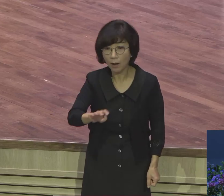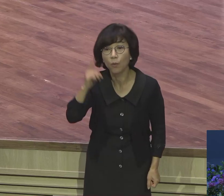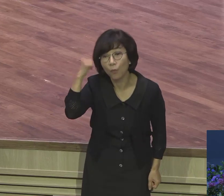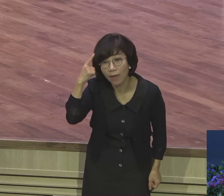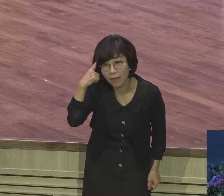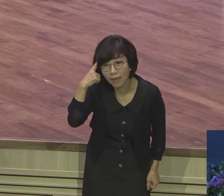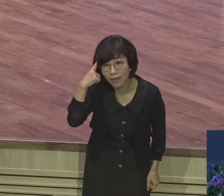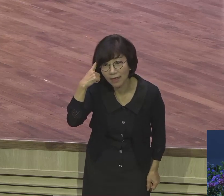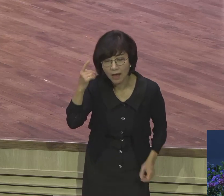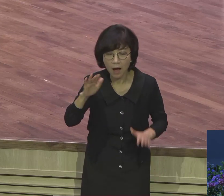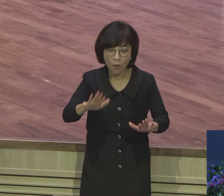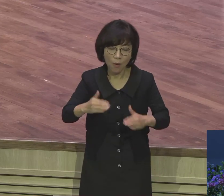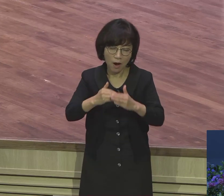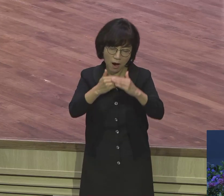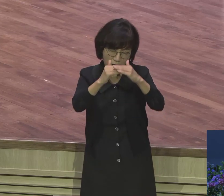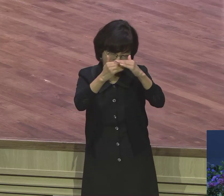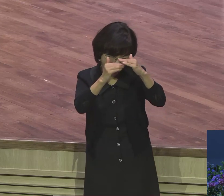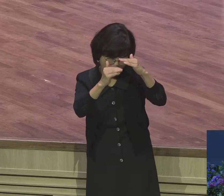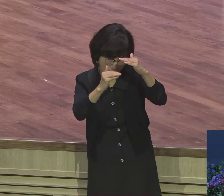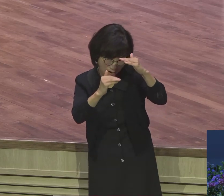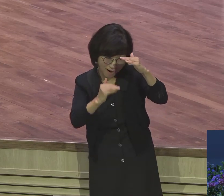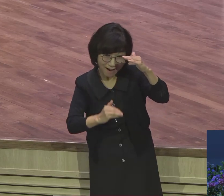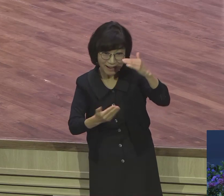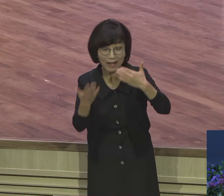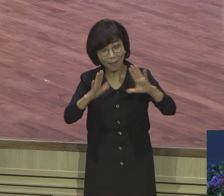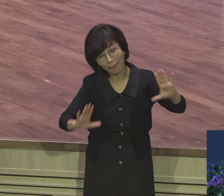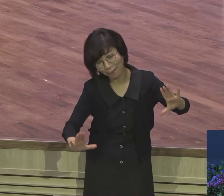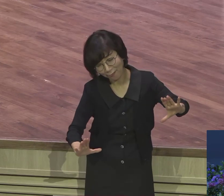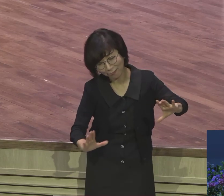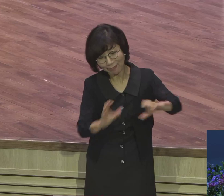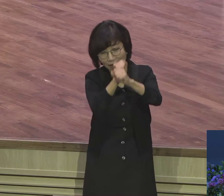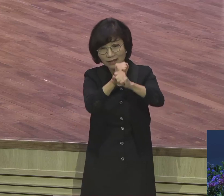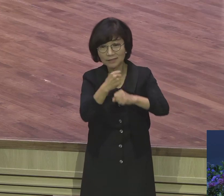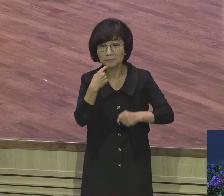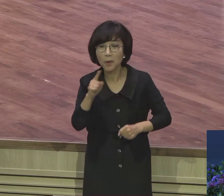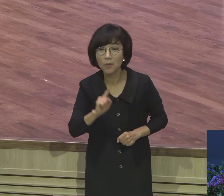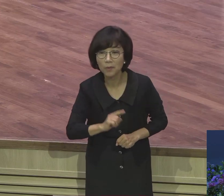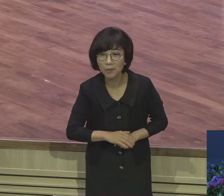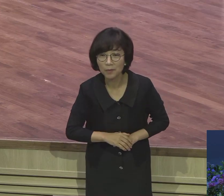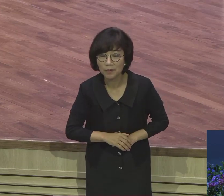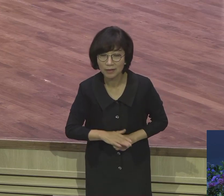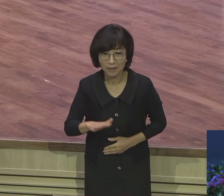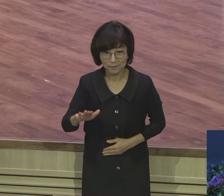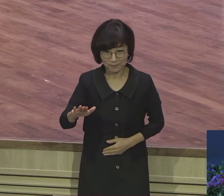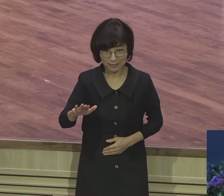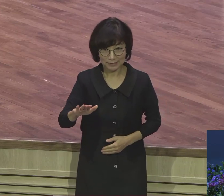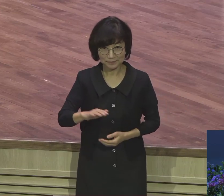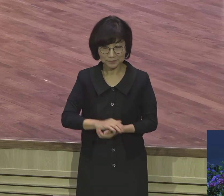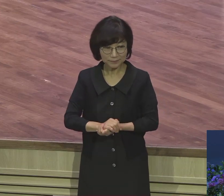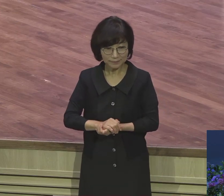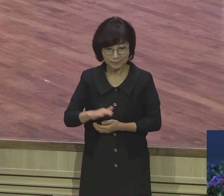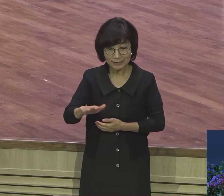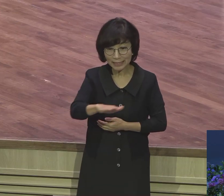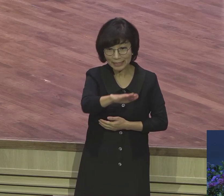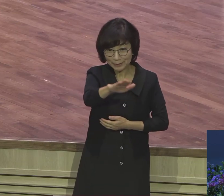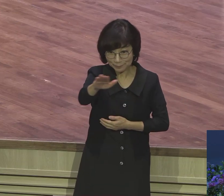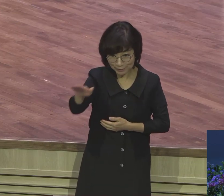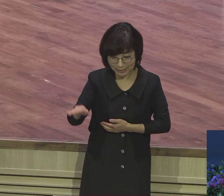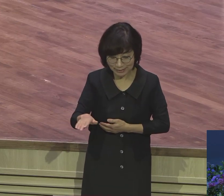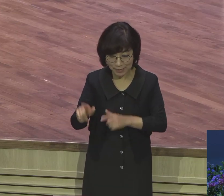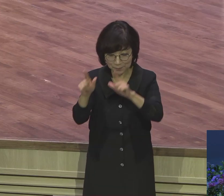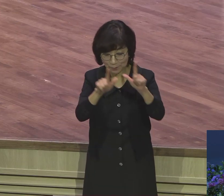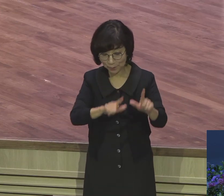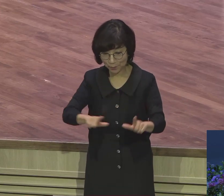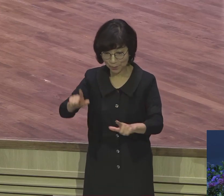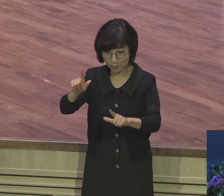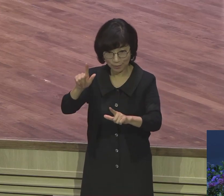본문 내용은 길지만은 이 내용이 뭐예요? 결국은 뭐예요? 우리 삶을 통해서 불친 영혼이 돌아와야